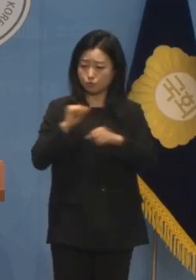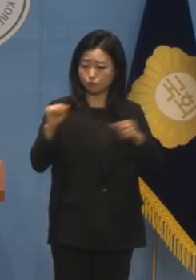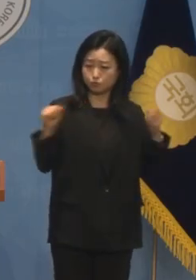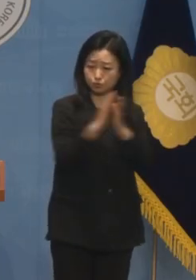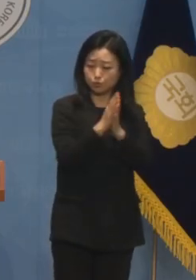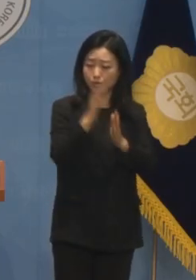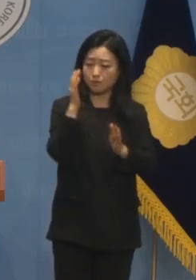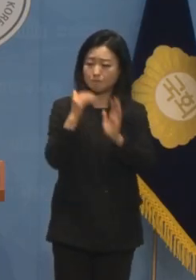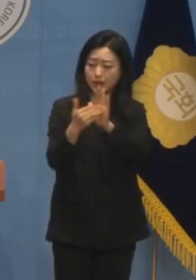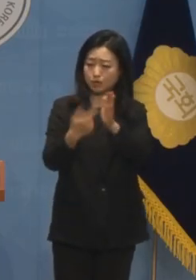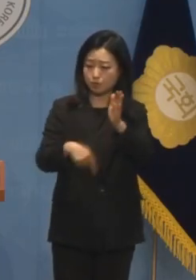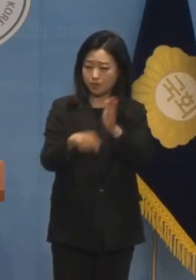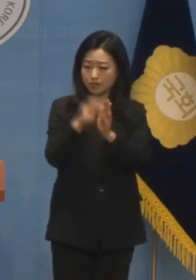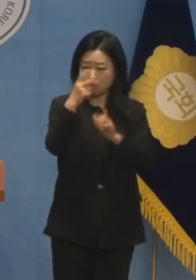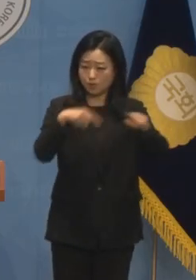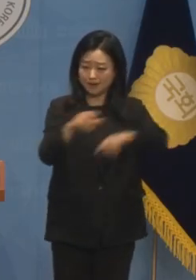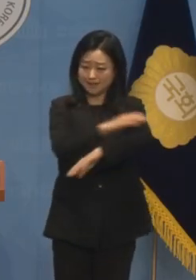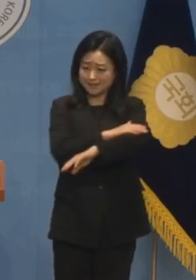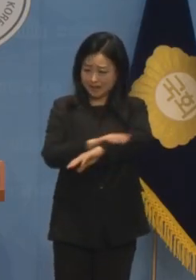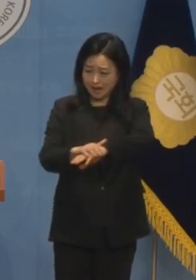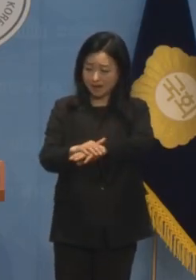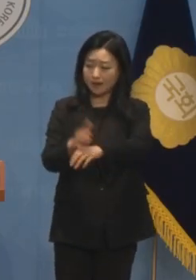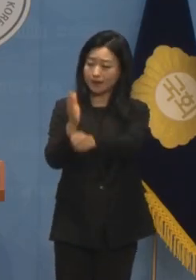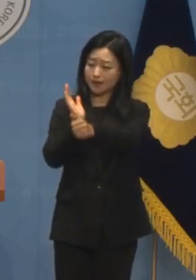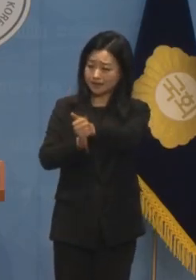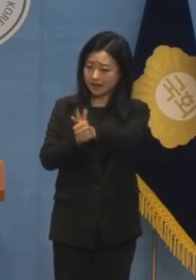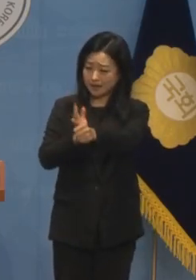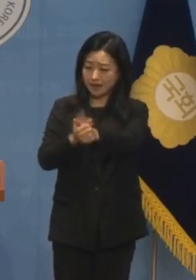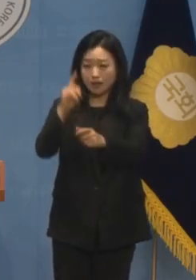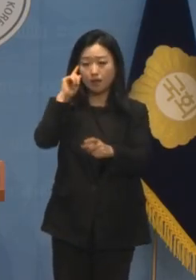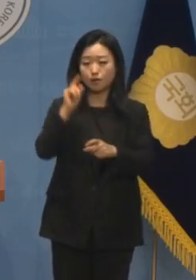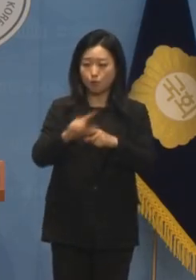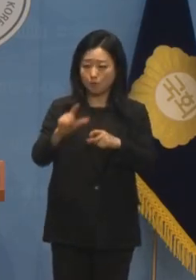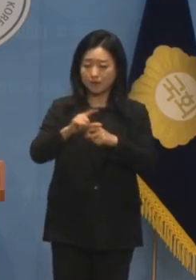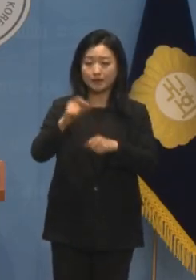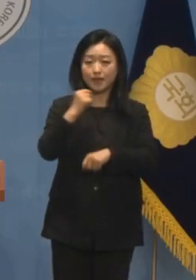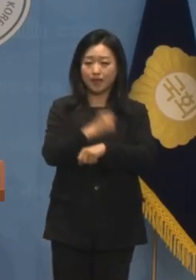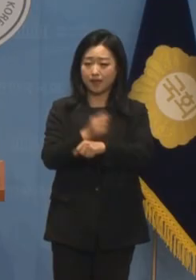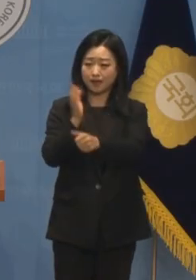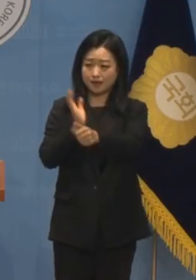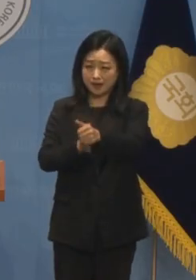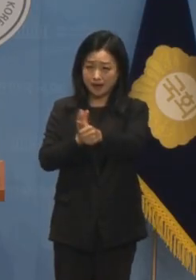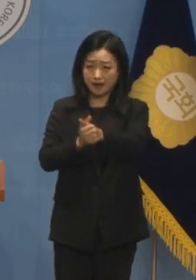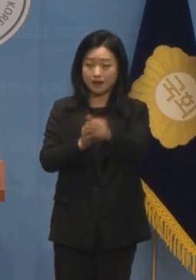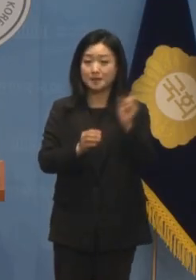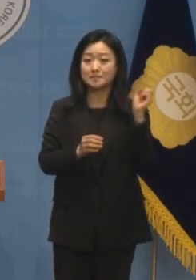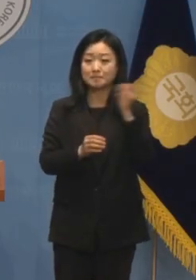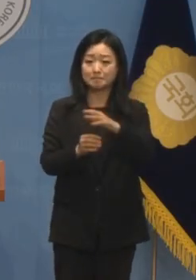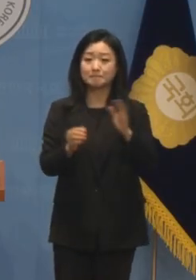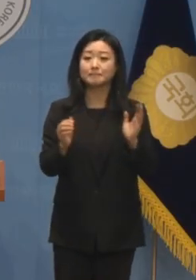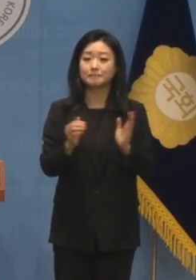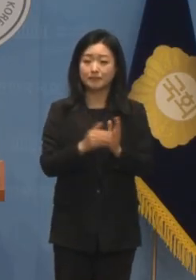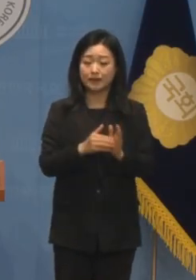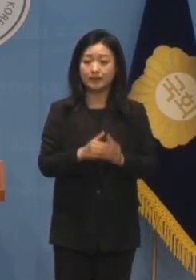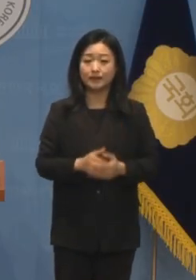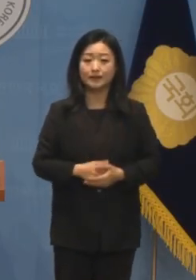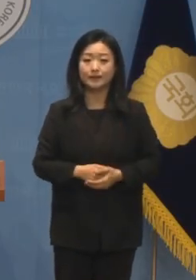일어나지 않게 상황 관리 쪽으로 더 힘을 놓고 고민할 것이라며 윤석열 대통령을